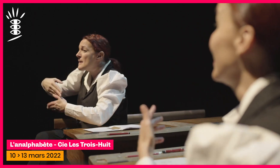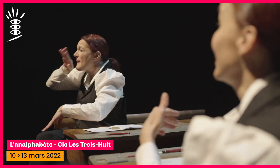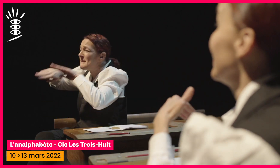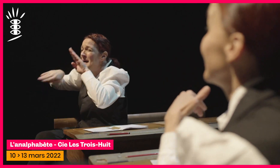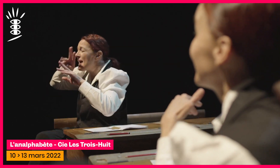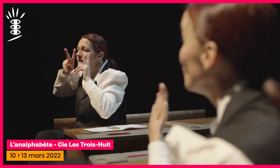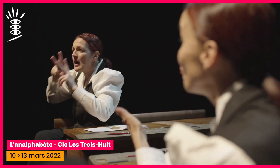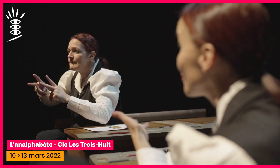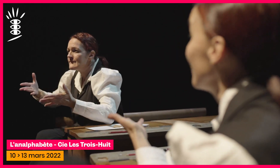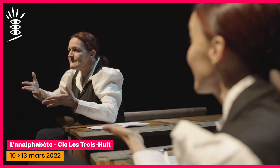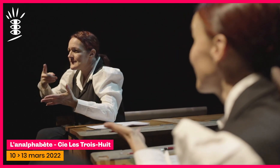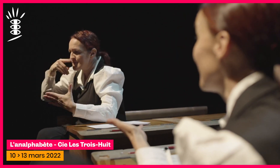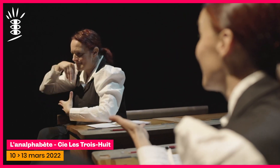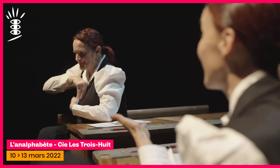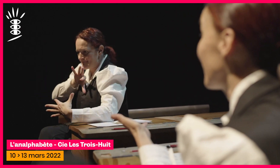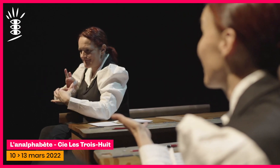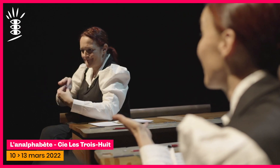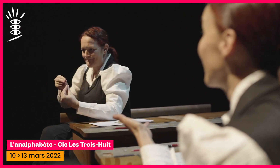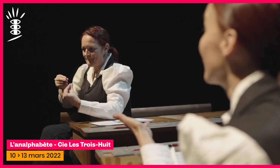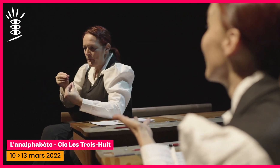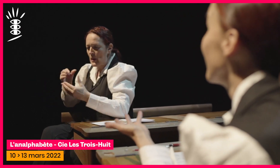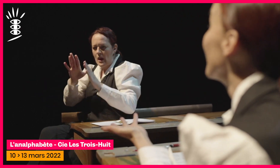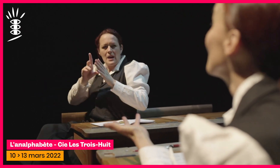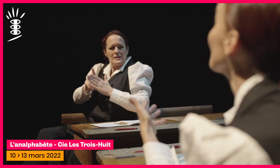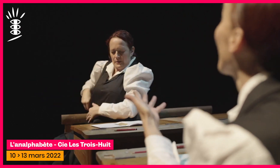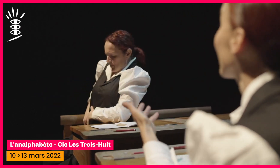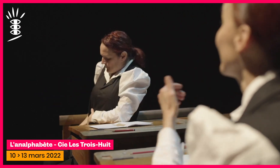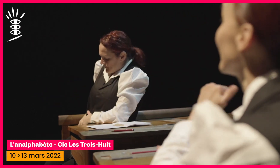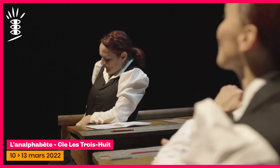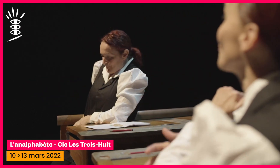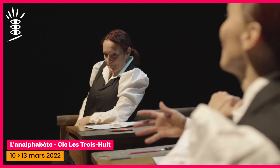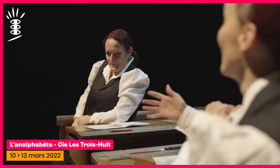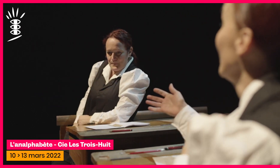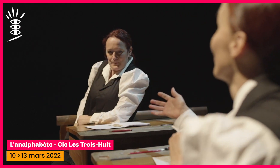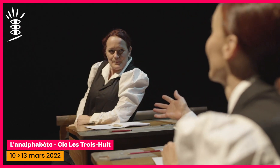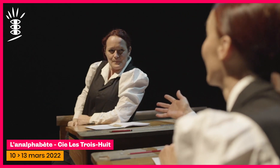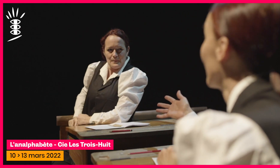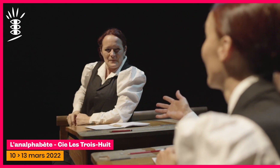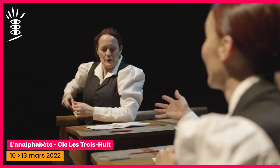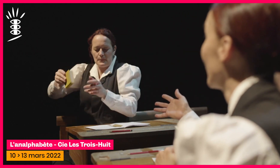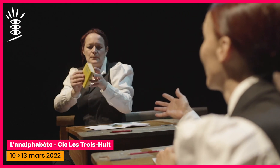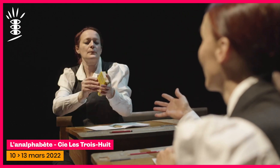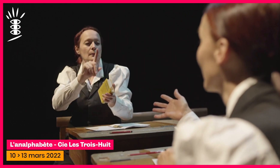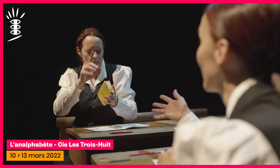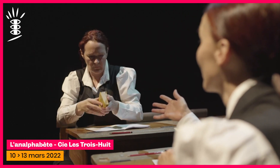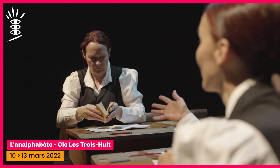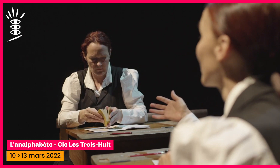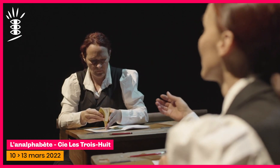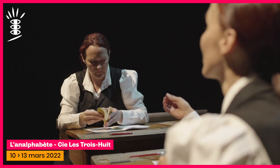désert qu'il nous faut traverser pour arriver à ce qu'on appelle